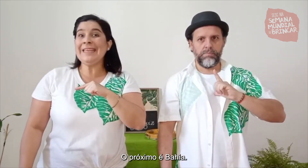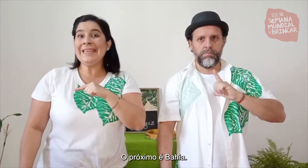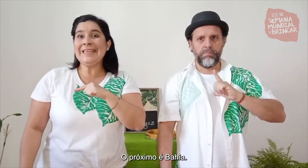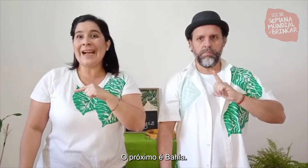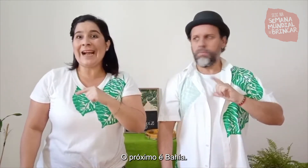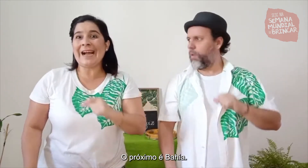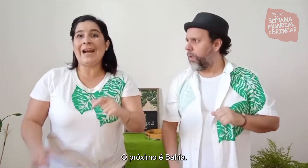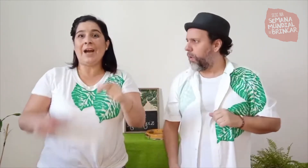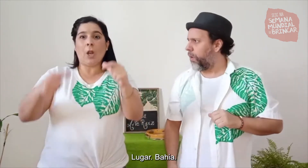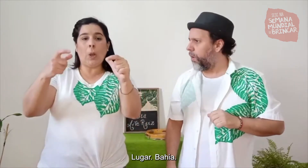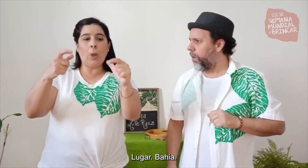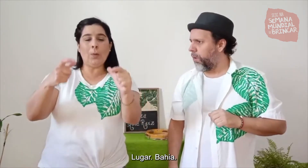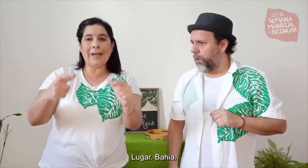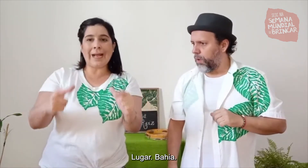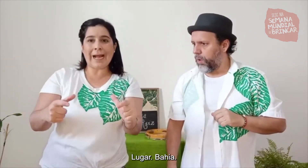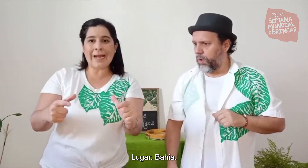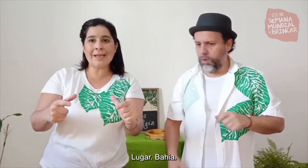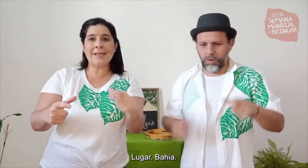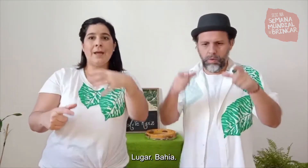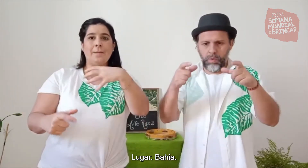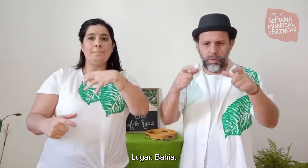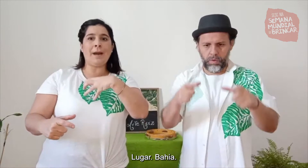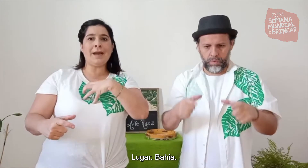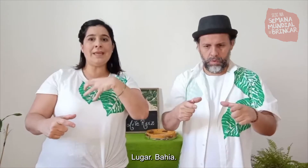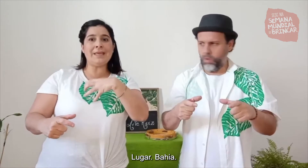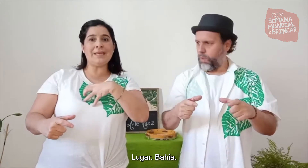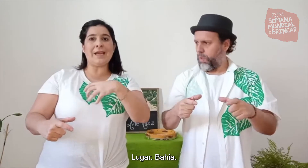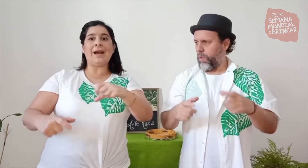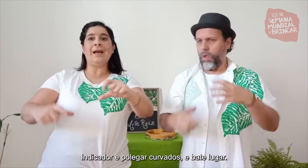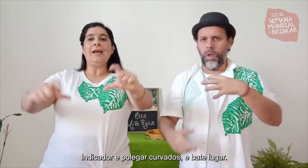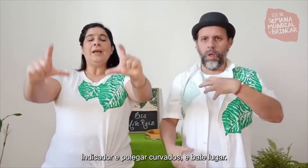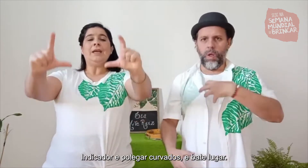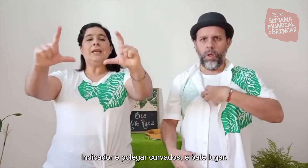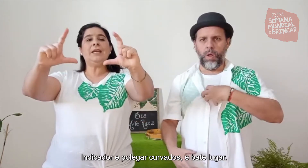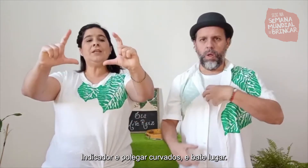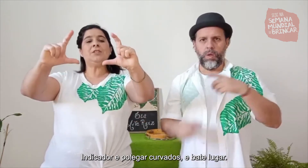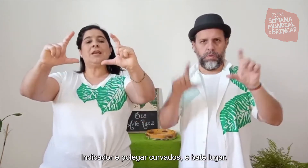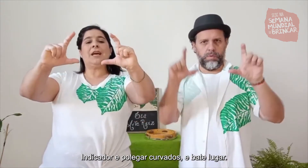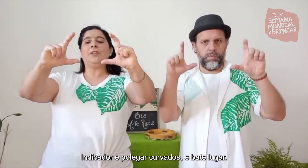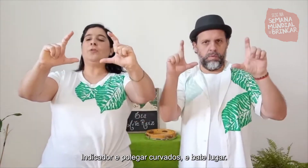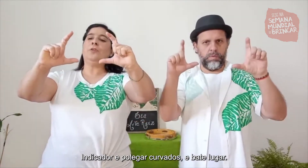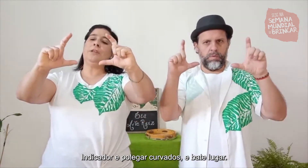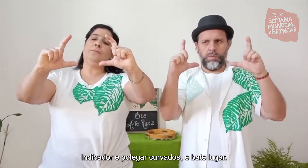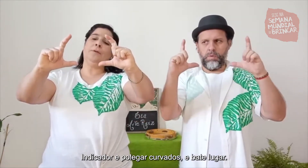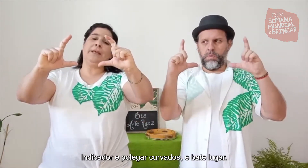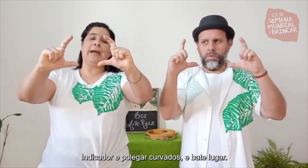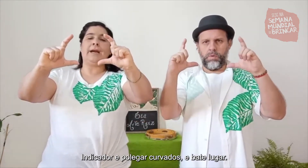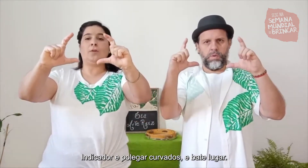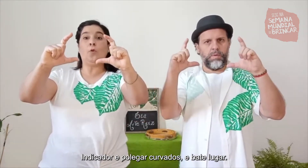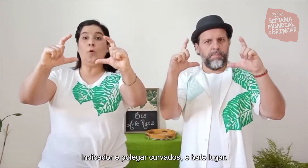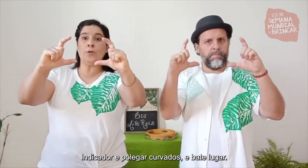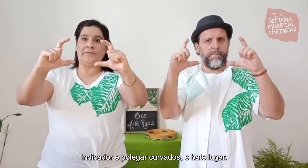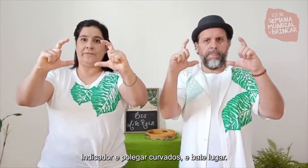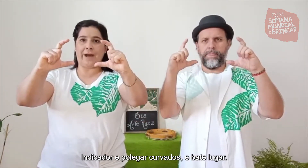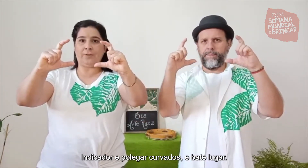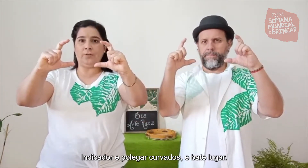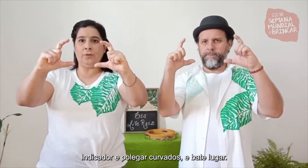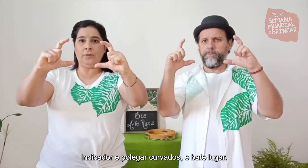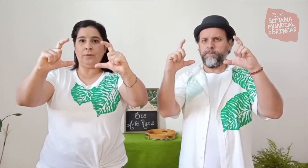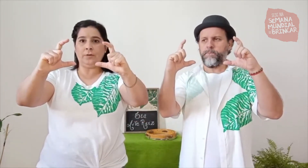Bahia. Lugar, Bahia. Indicador e polegar curvado